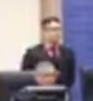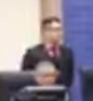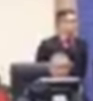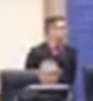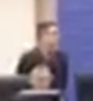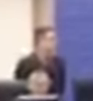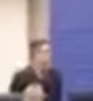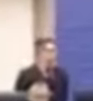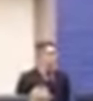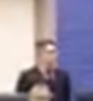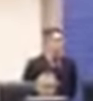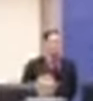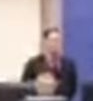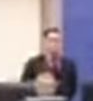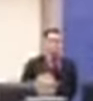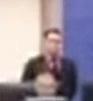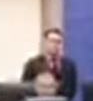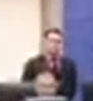0213/2020, autoria